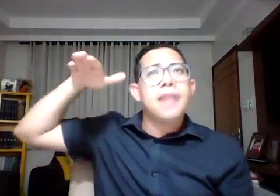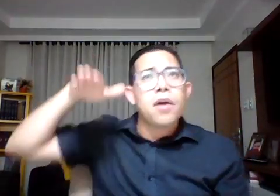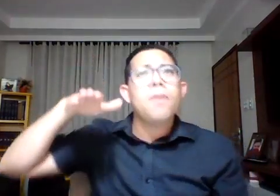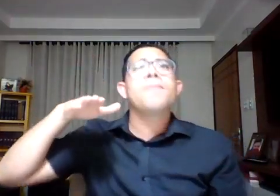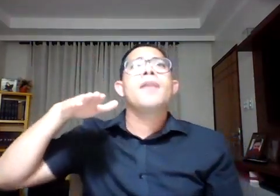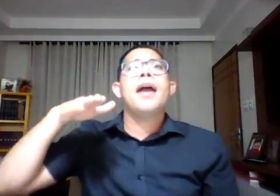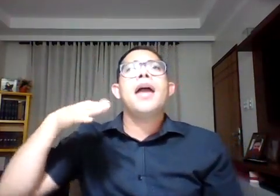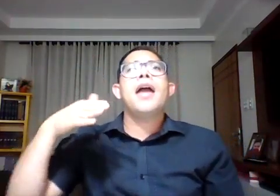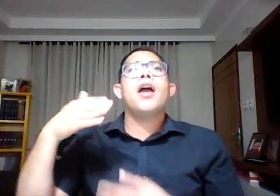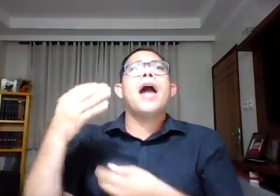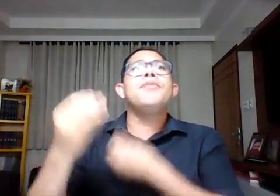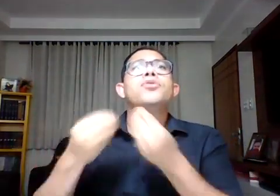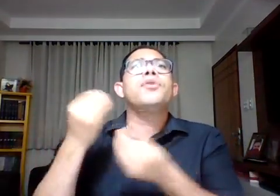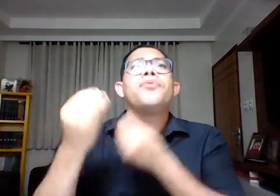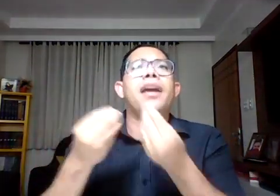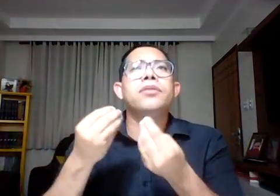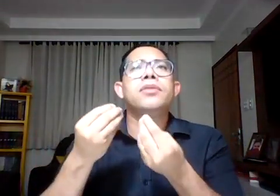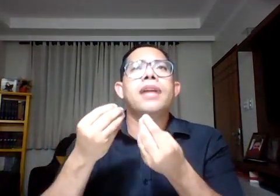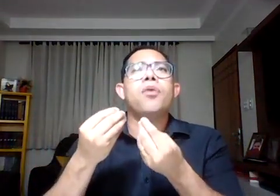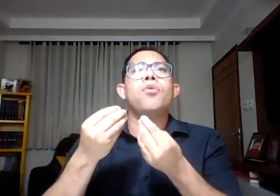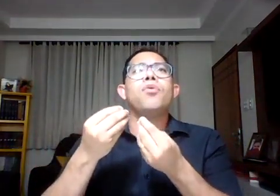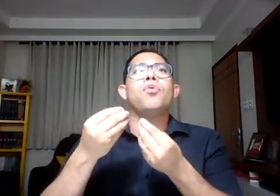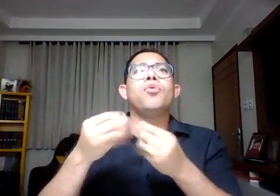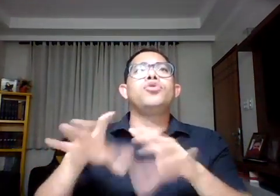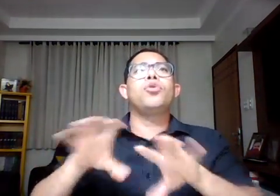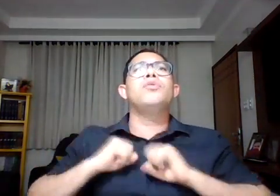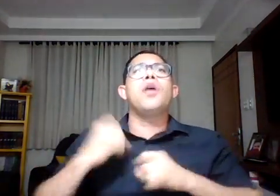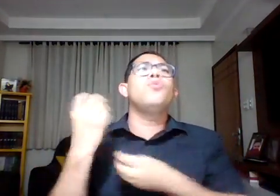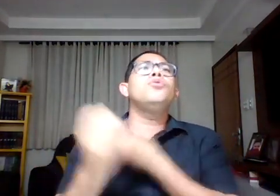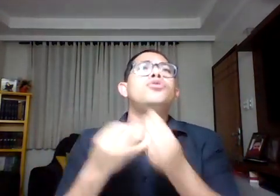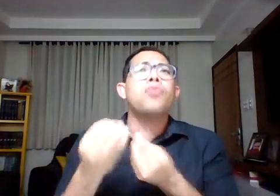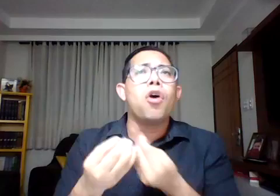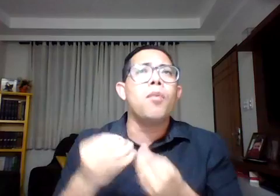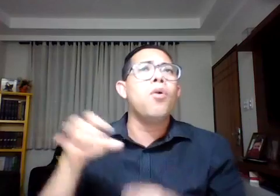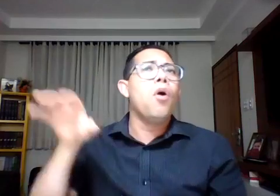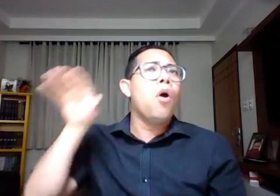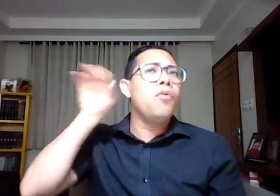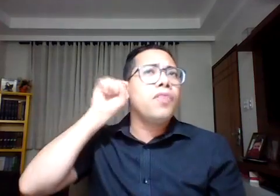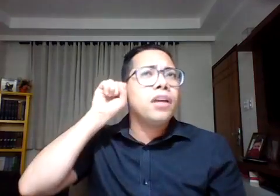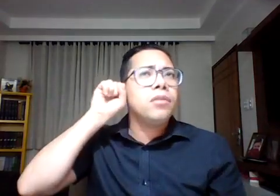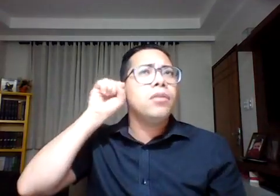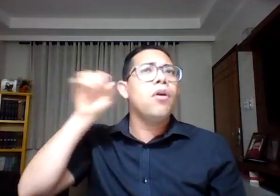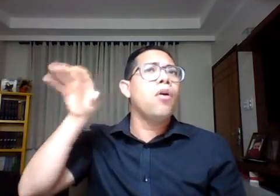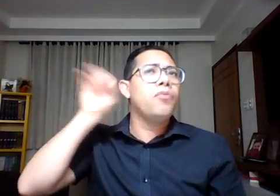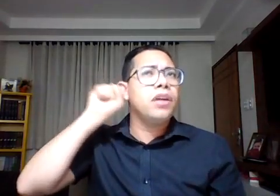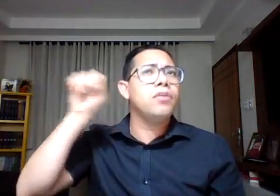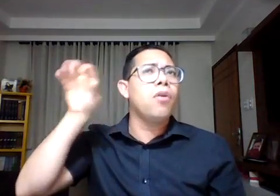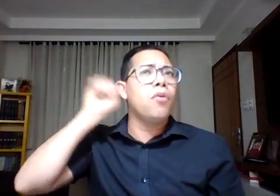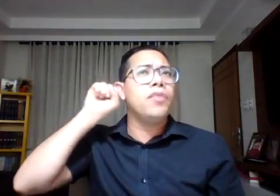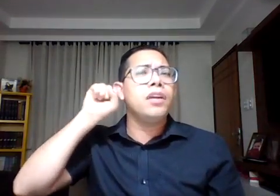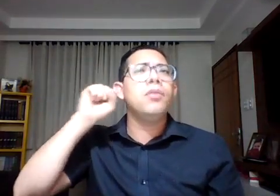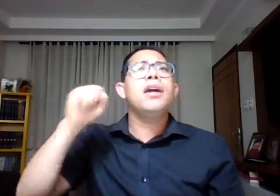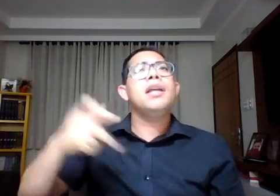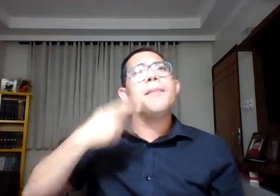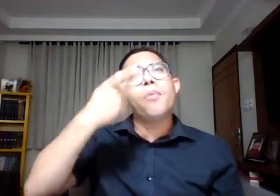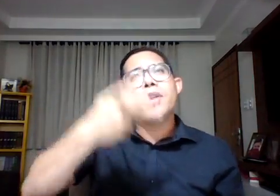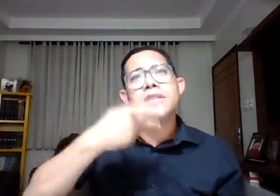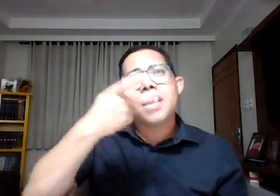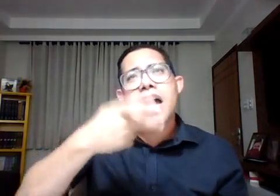cresceu absorvendo, né, os conteúdos como ouvindo, e depois a